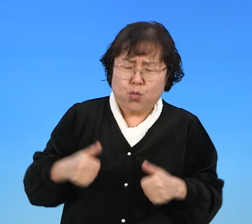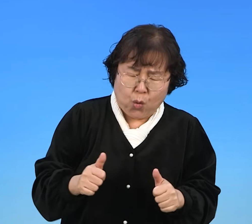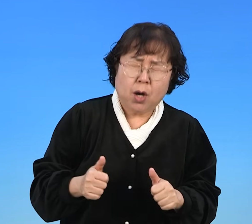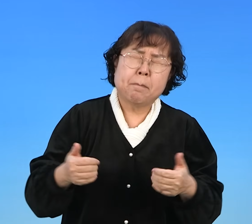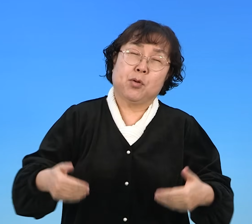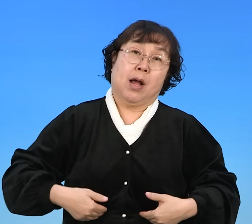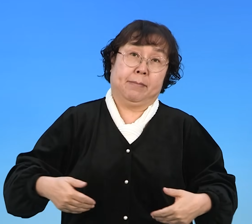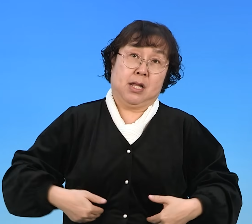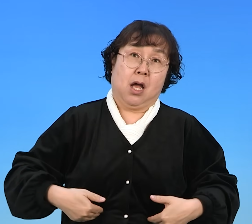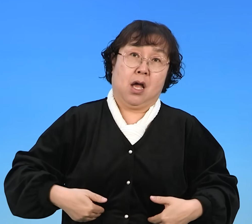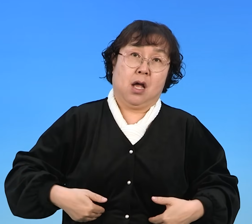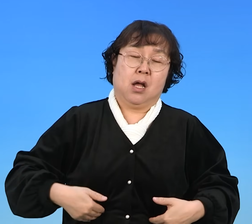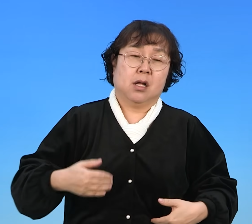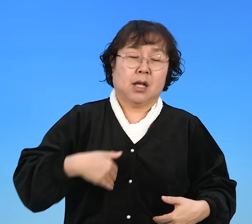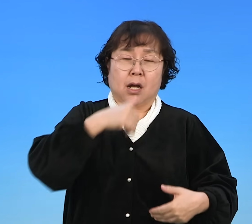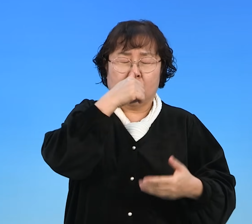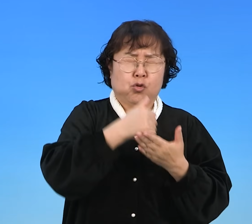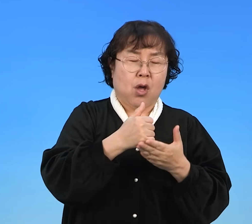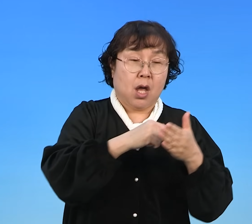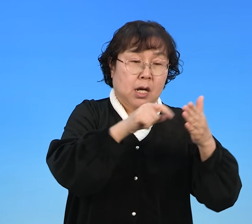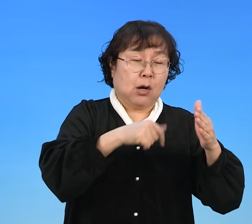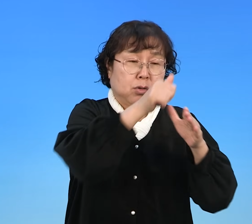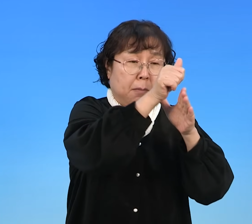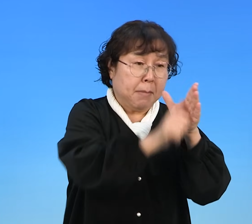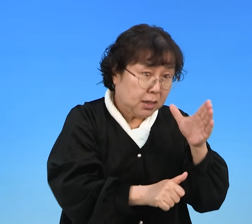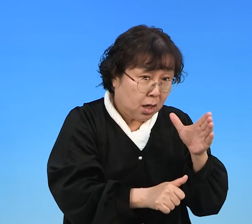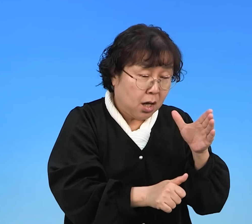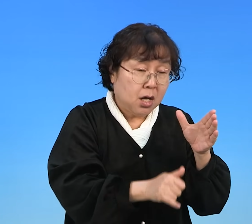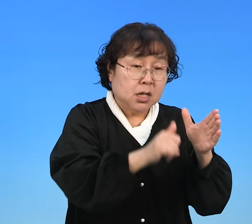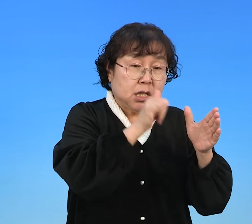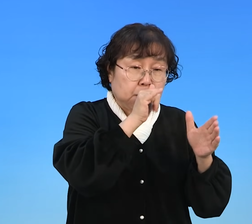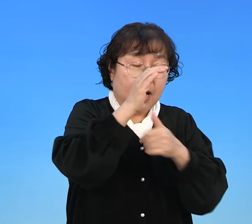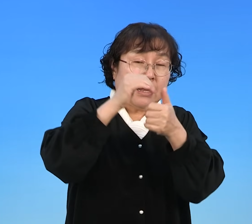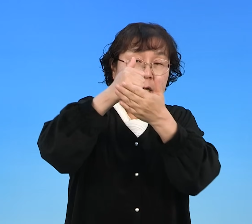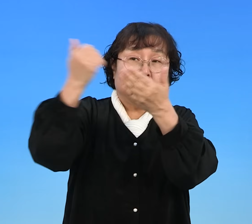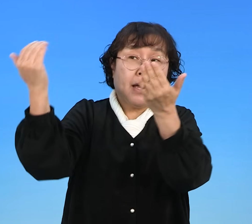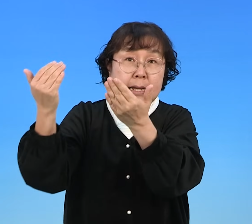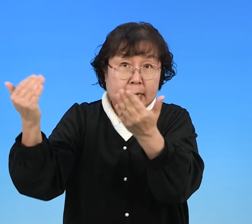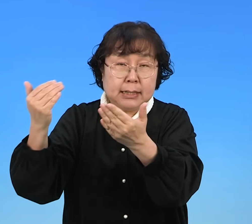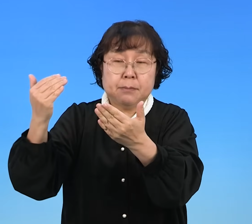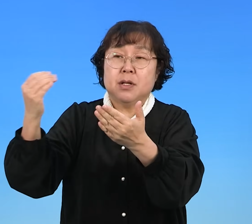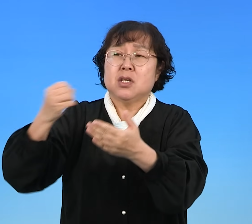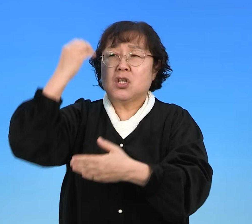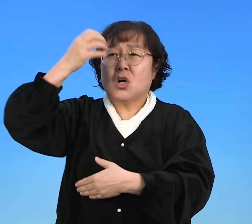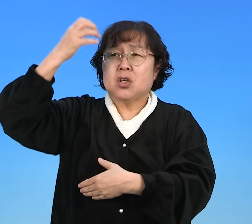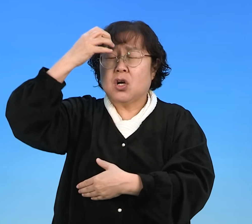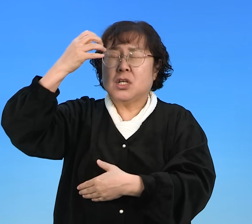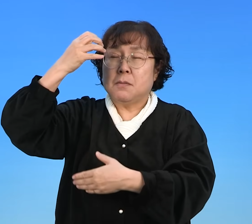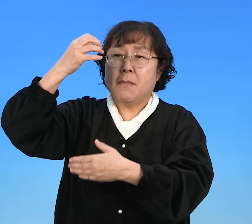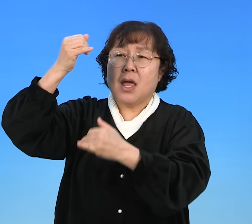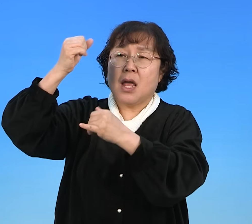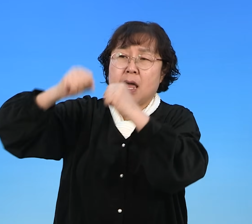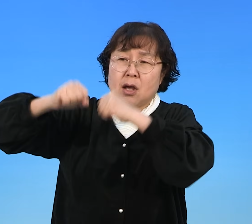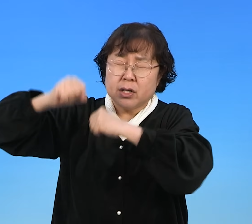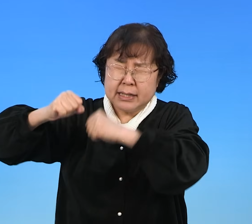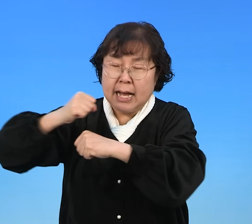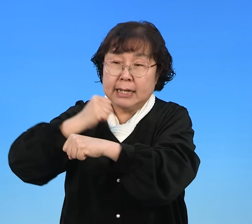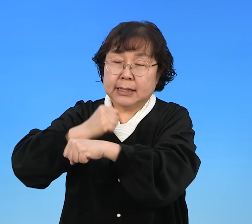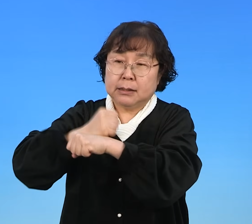때는 하나님의 일하심, 성령의 역사하심 기대하기가 어려운 거랑 같은 이치라고 그렇게 말씀을 드릴 수가 있겠습니다.